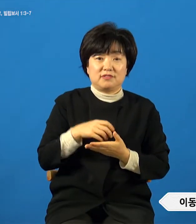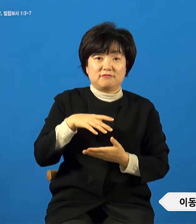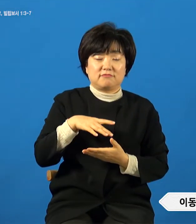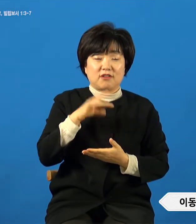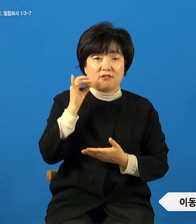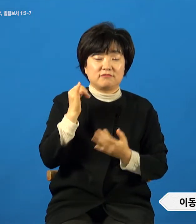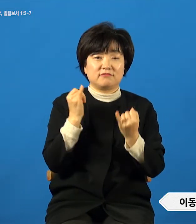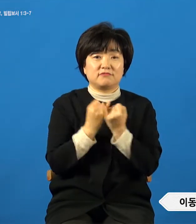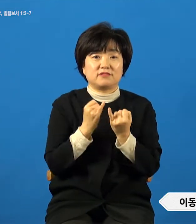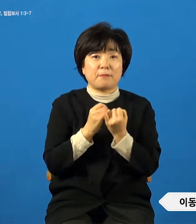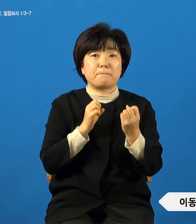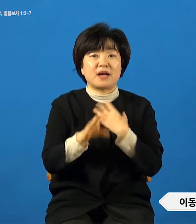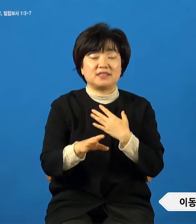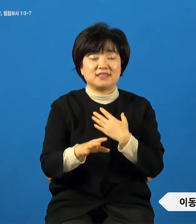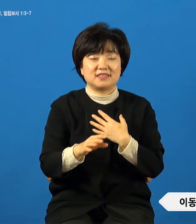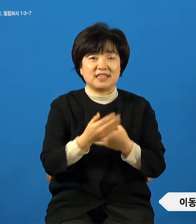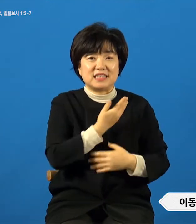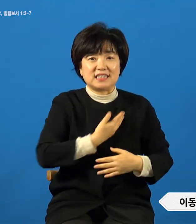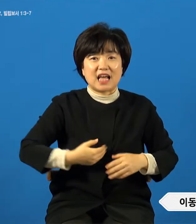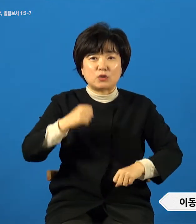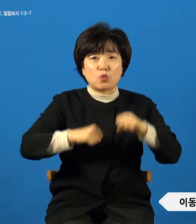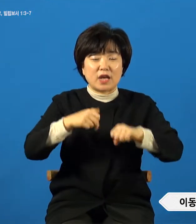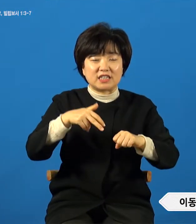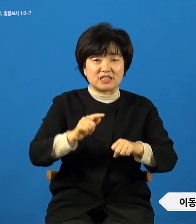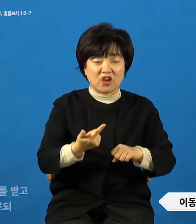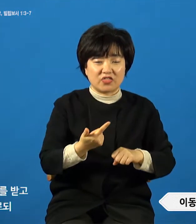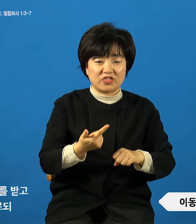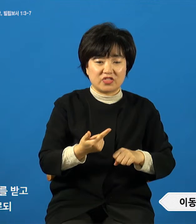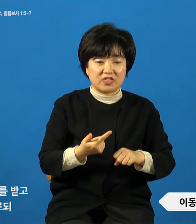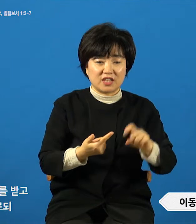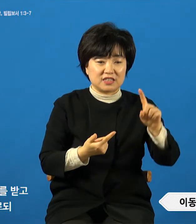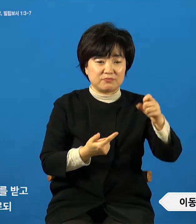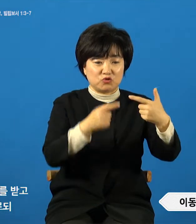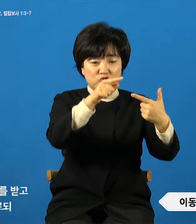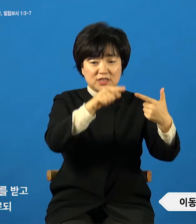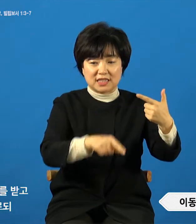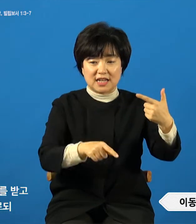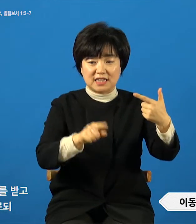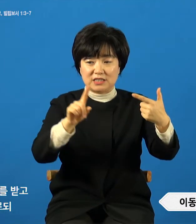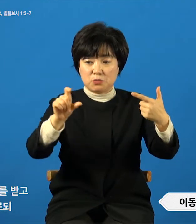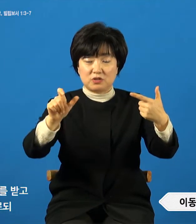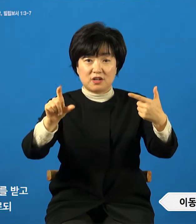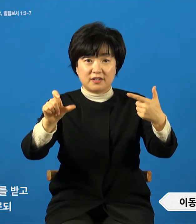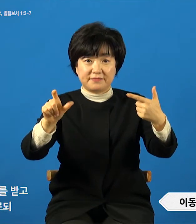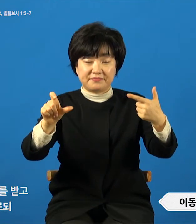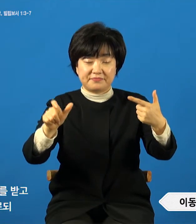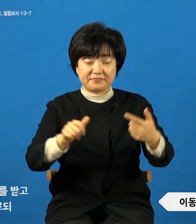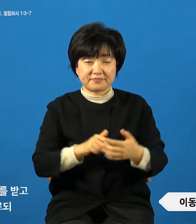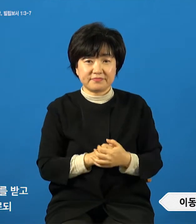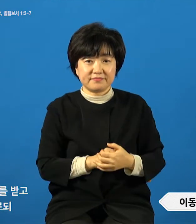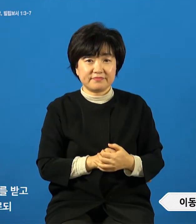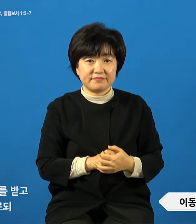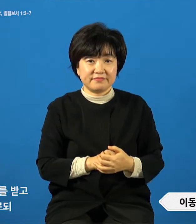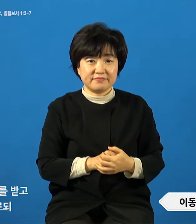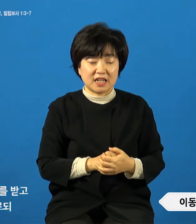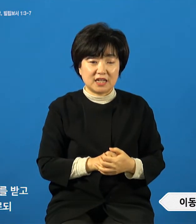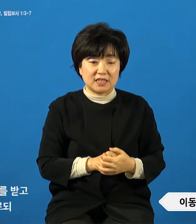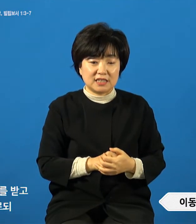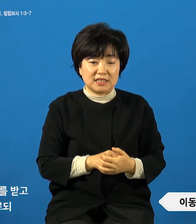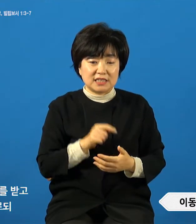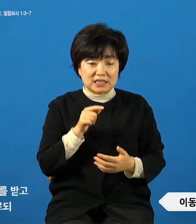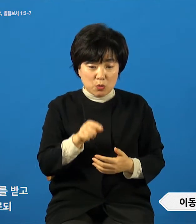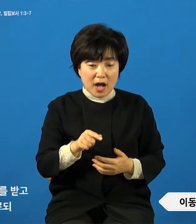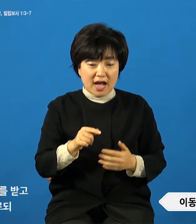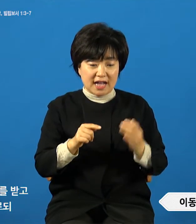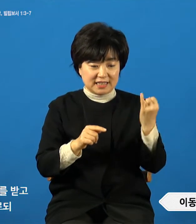보였던 반응을 사도행전 16장 15절에서 읽겠습니다. 16장 15절 함께 같이 읽습니다. 시작. 그와 그